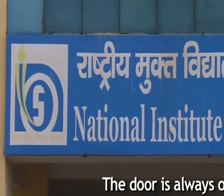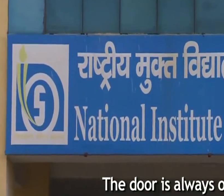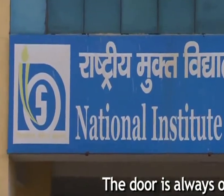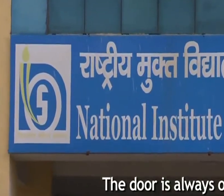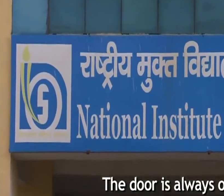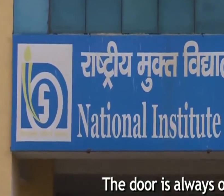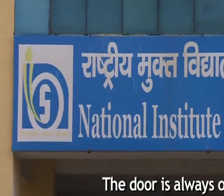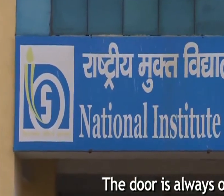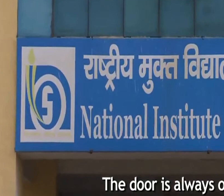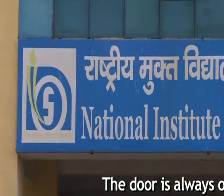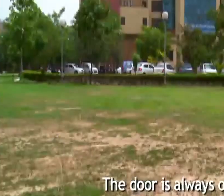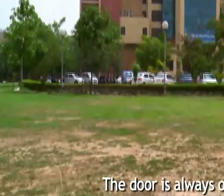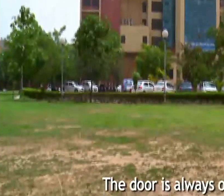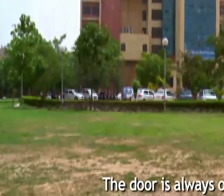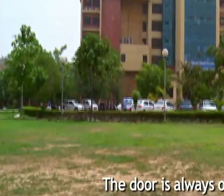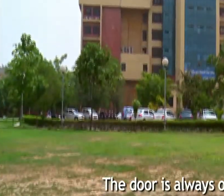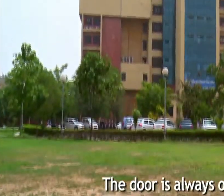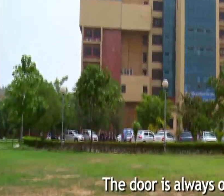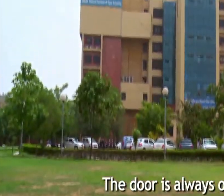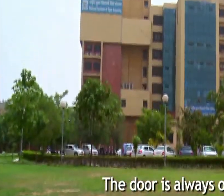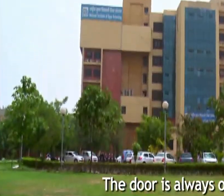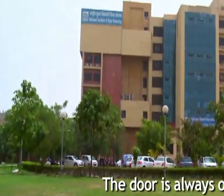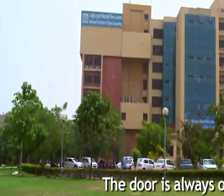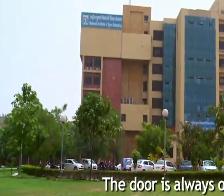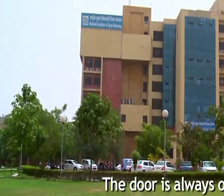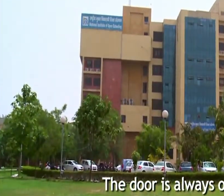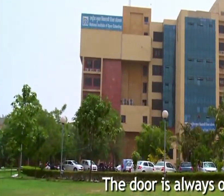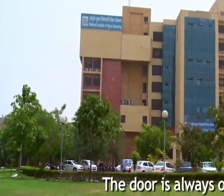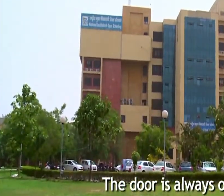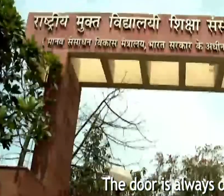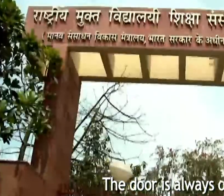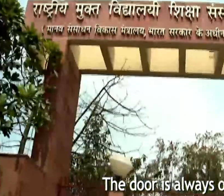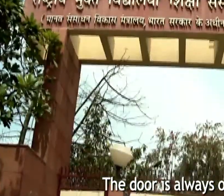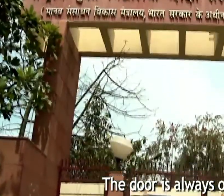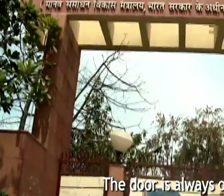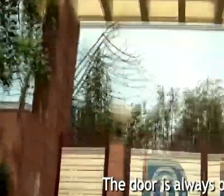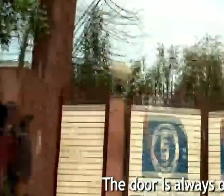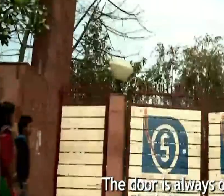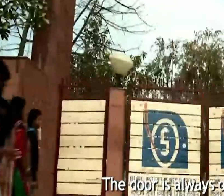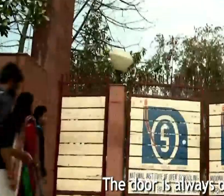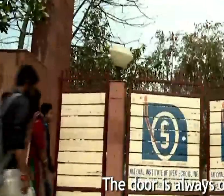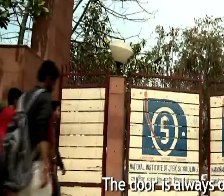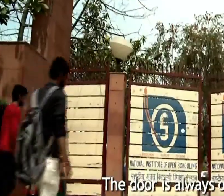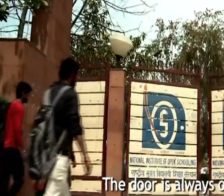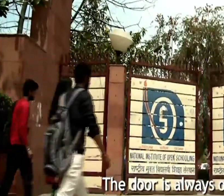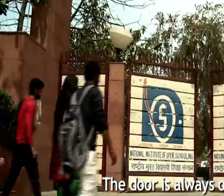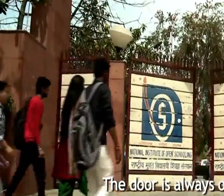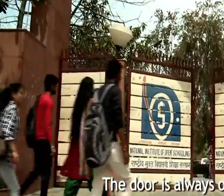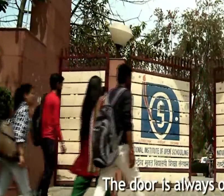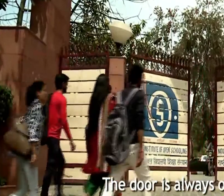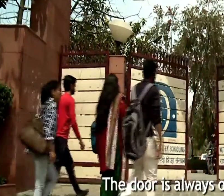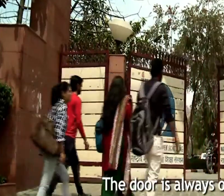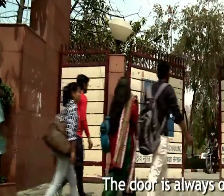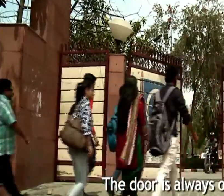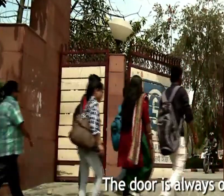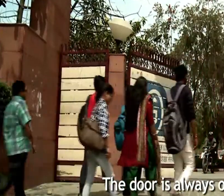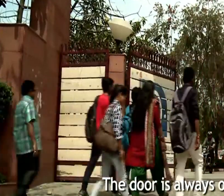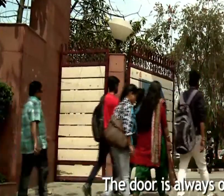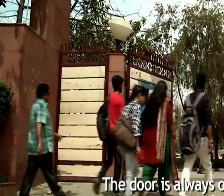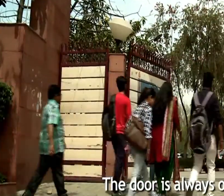राष्ट्रीय मुक्त विद्यालय का है द्वार खुला सबकी